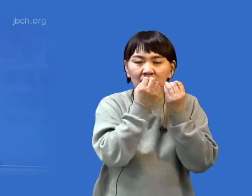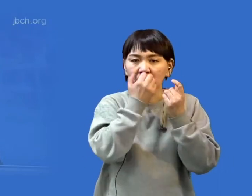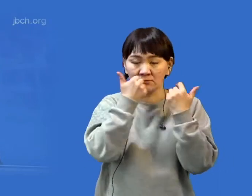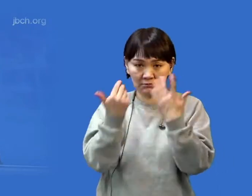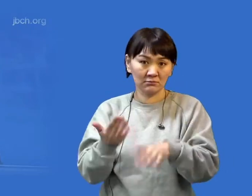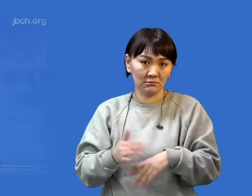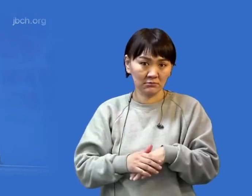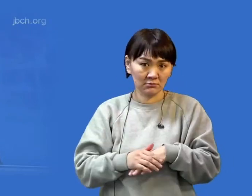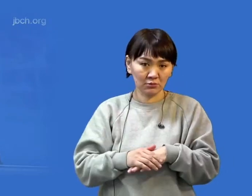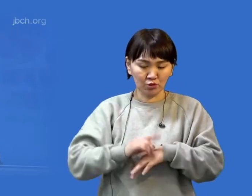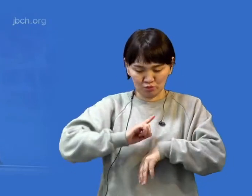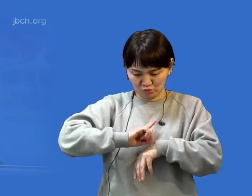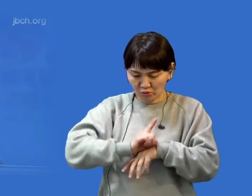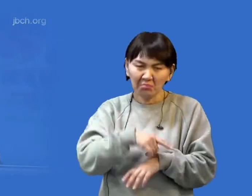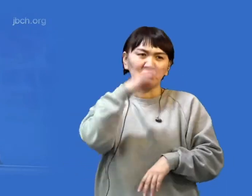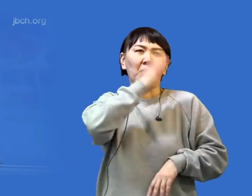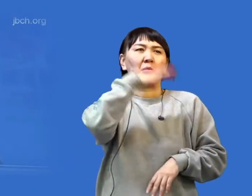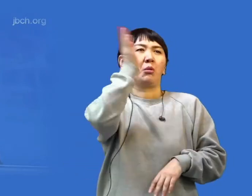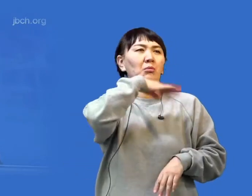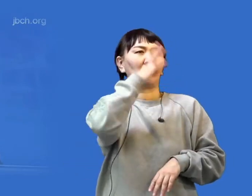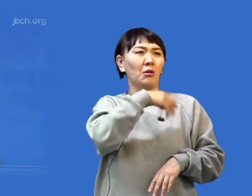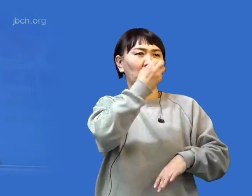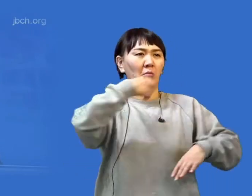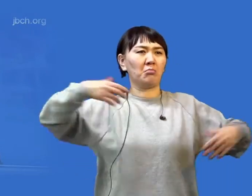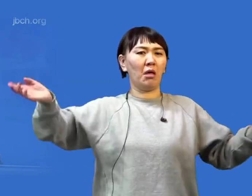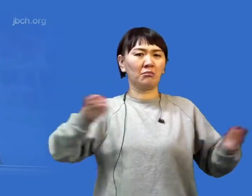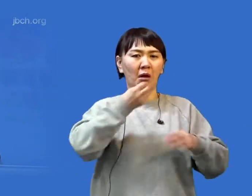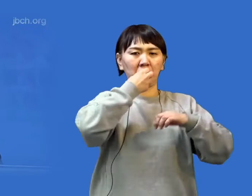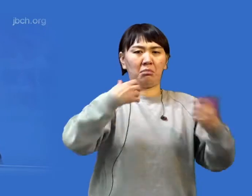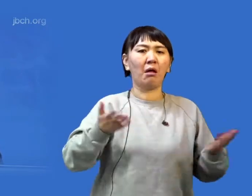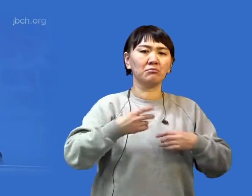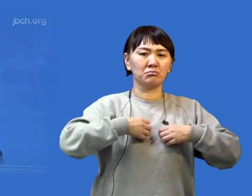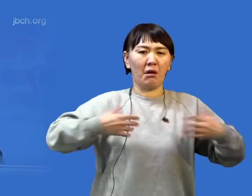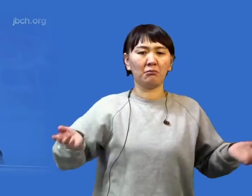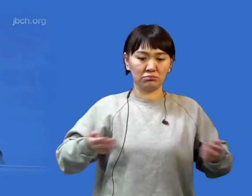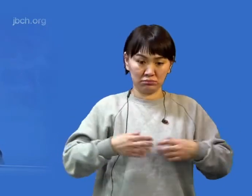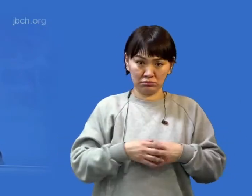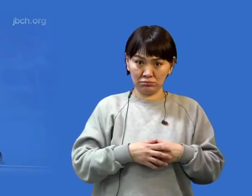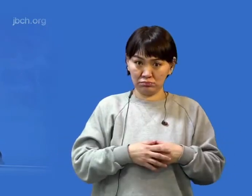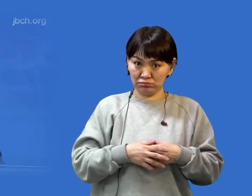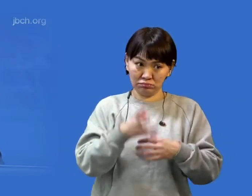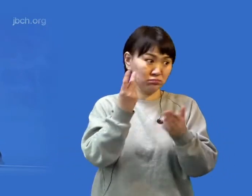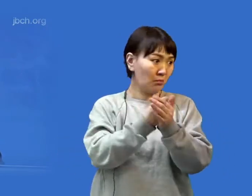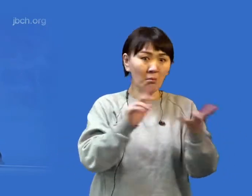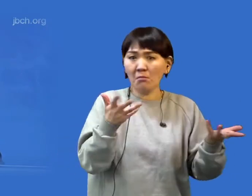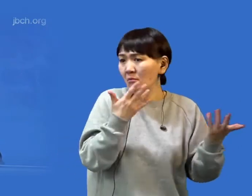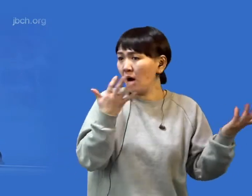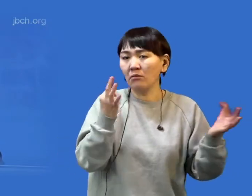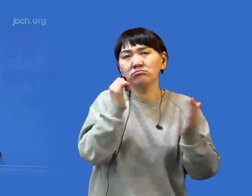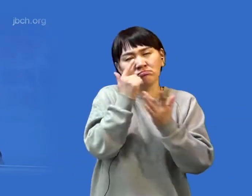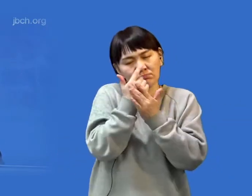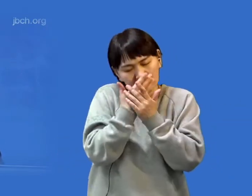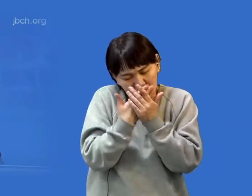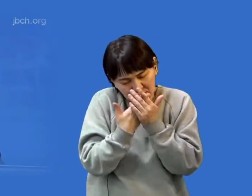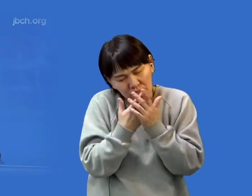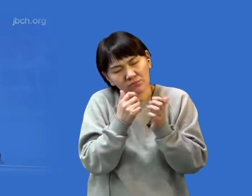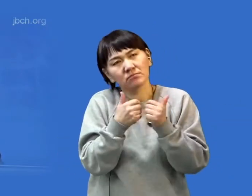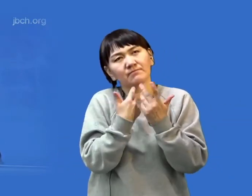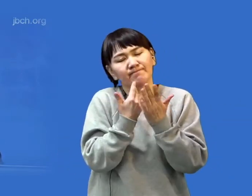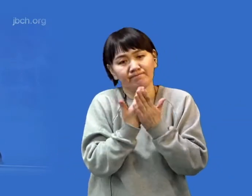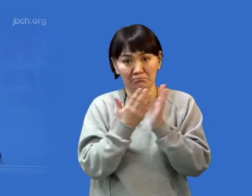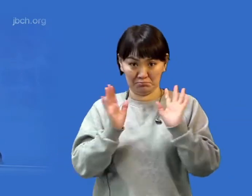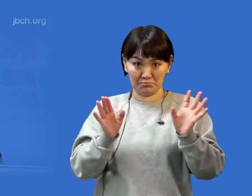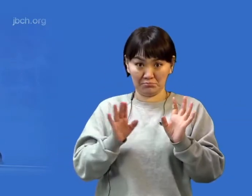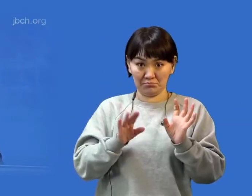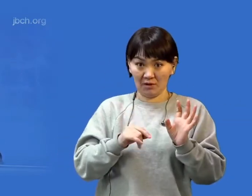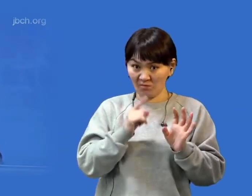Дахиад жоохон байж байгаа л гомдлоо. Гэхдээ энэ чинь байхгүй бол одоо залбирхад л болно үсттэй. Бурхан одоо